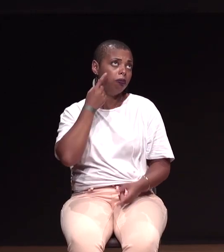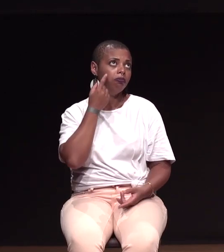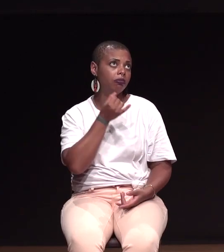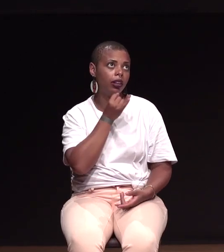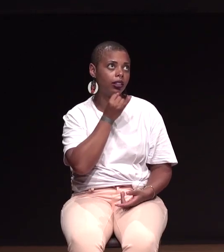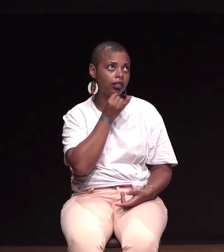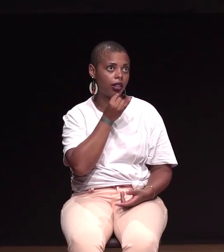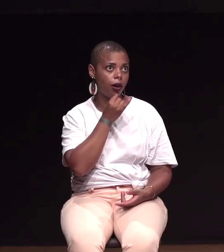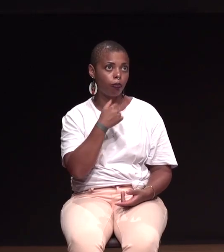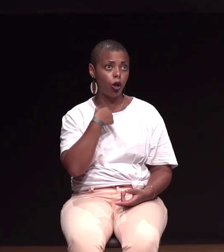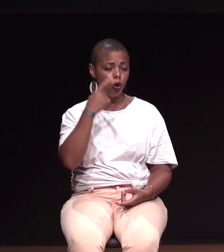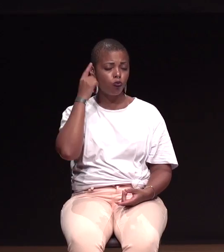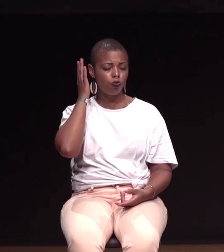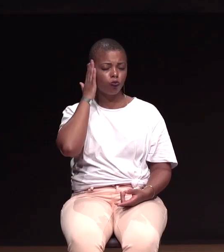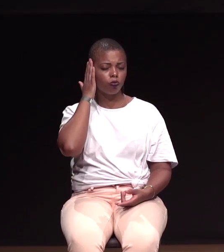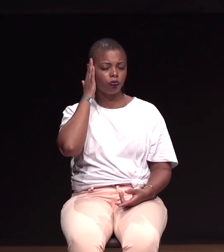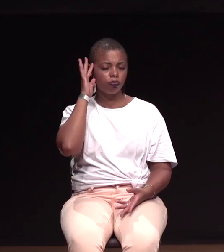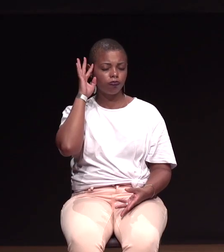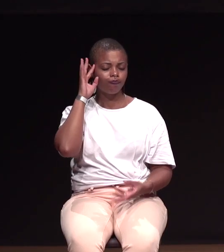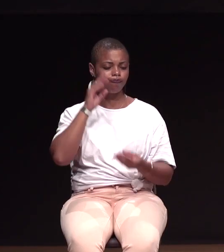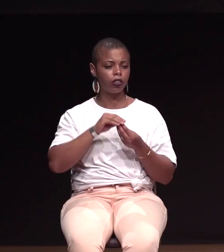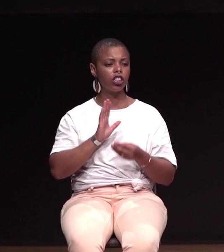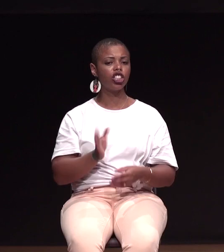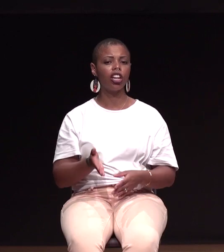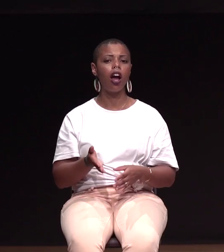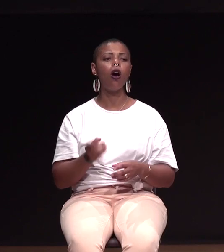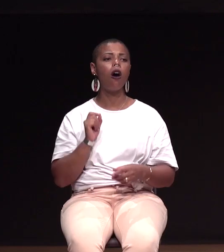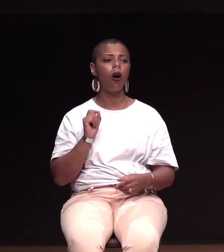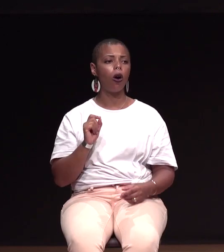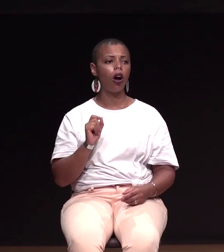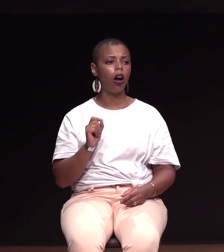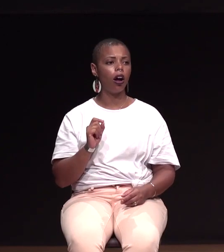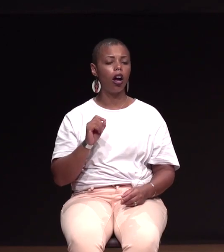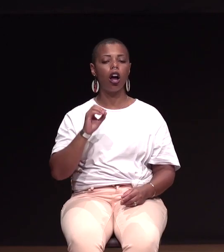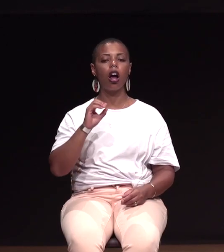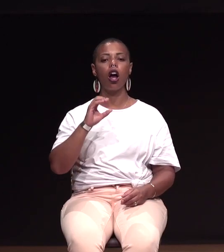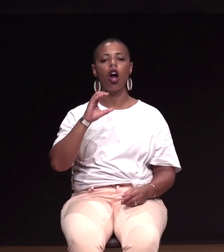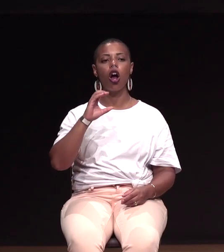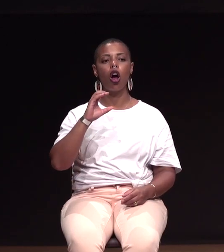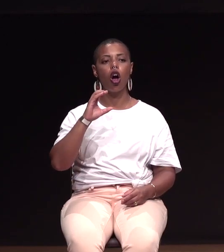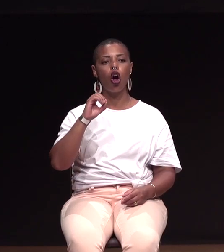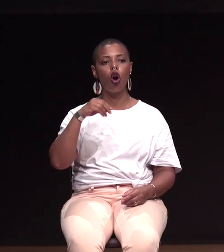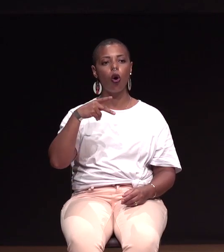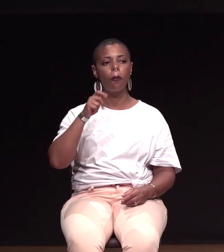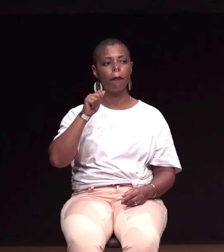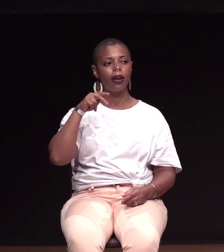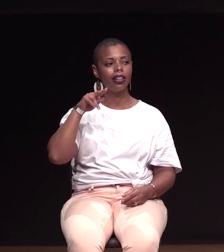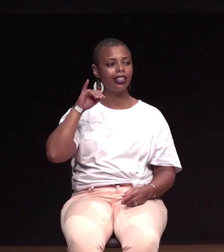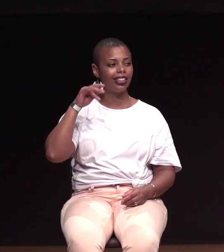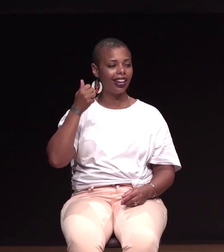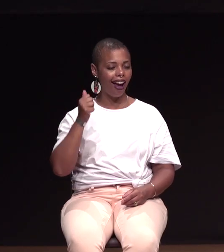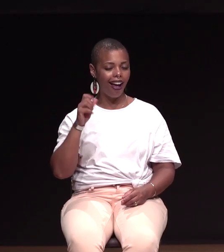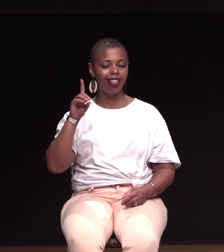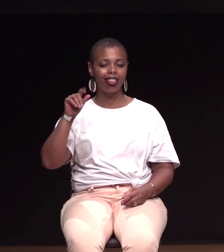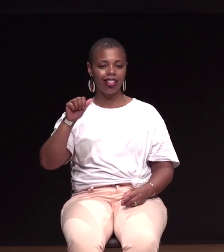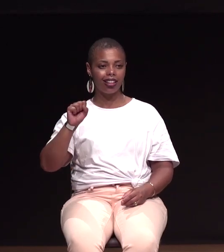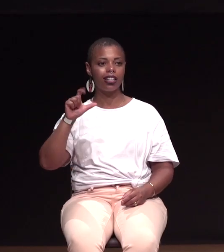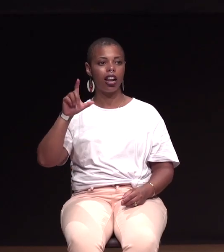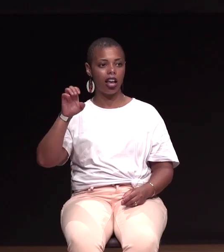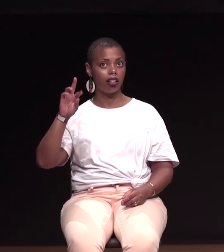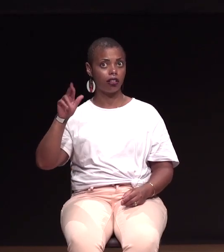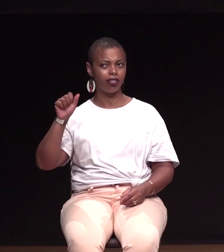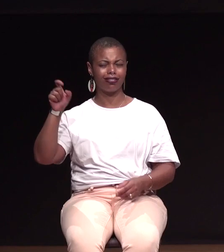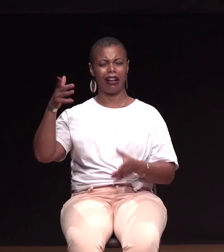exemplo que eu sei de cabeça. A editora, a Companhia das Letras, que é uma grande editora, uma casa editorial